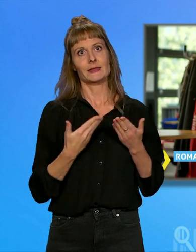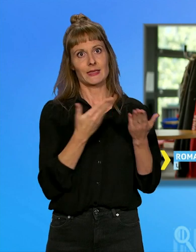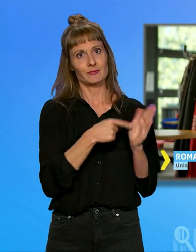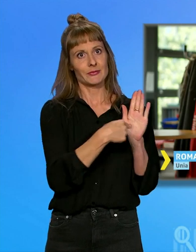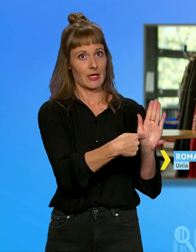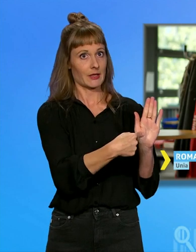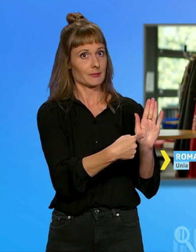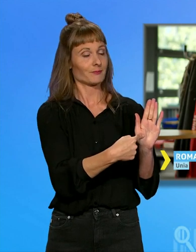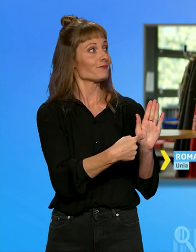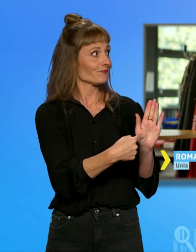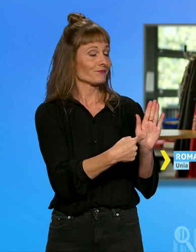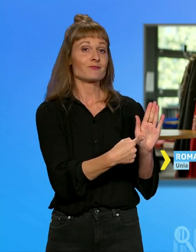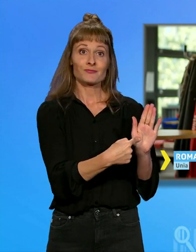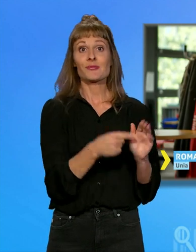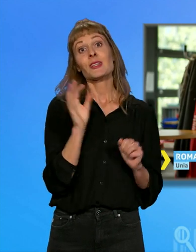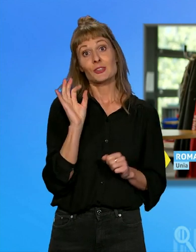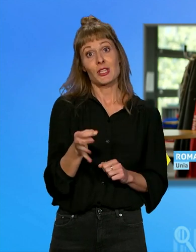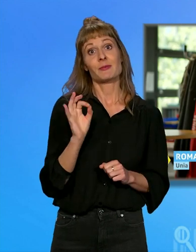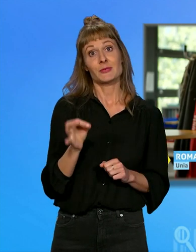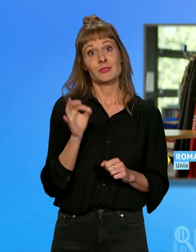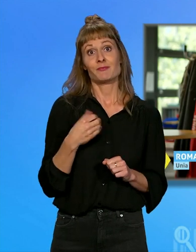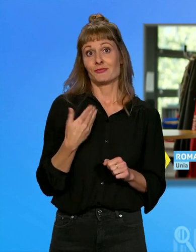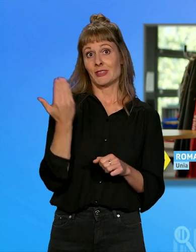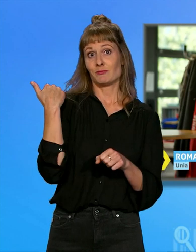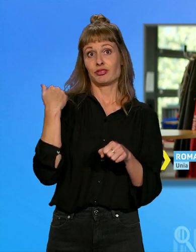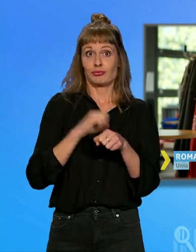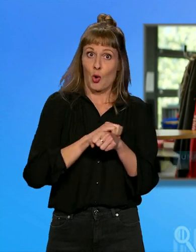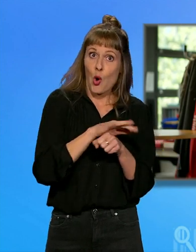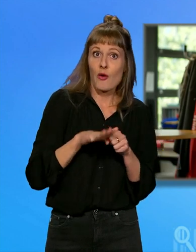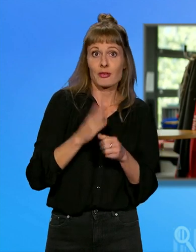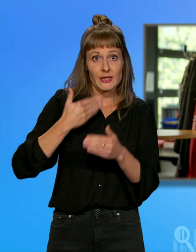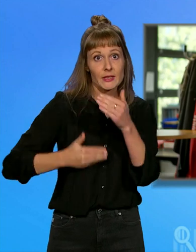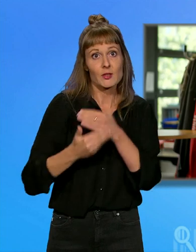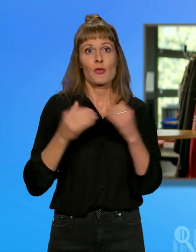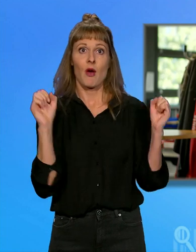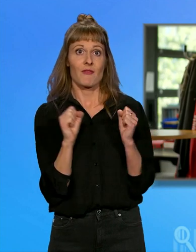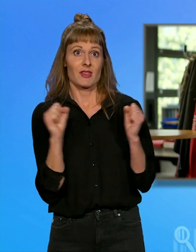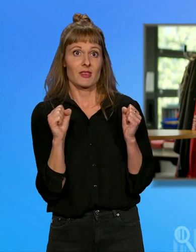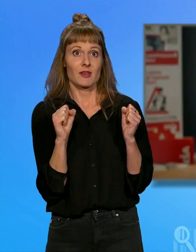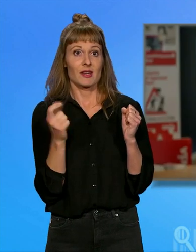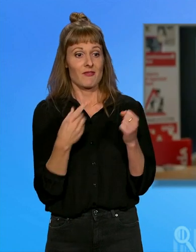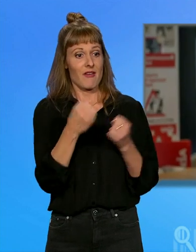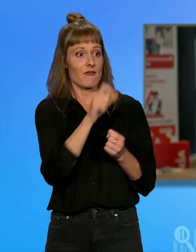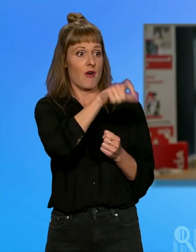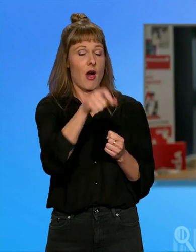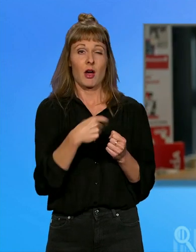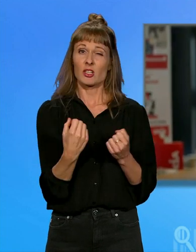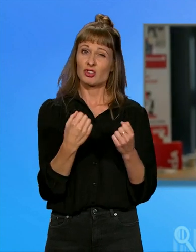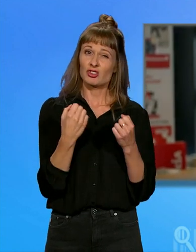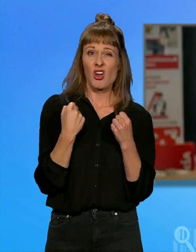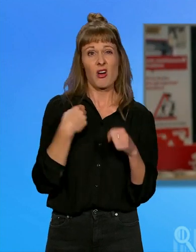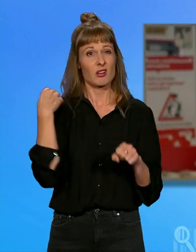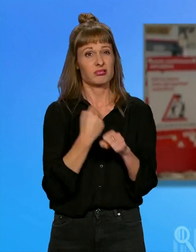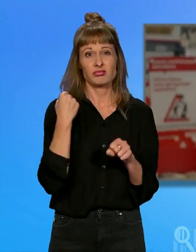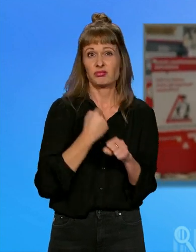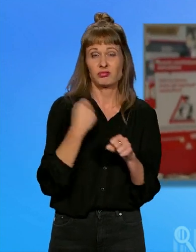und auch letzten Winter hat zu bedenkenerregende Arbeitszeiten geführt. 12, 14, 15 Stunden zum Teil.